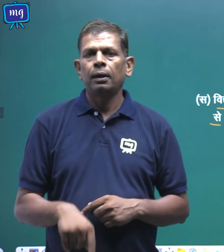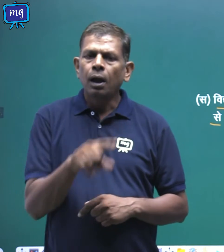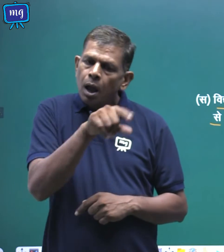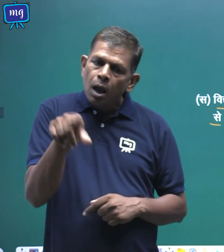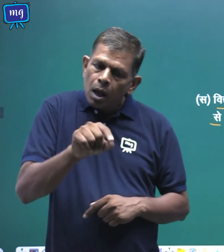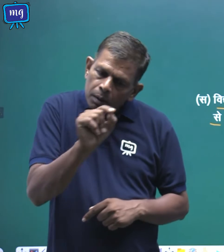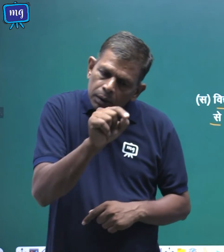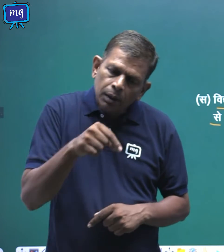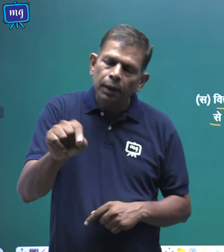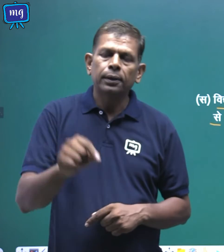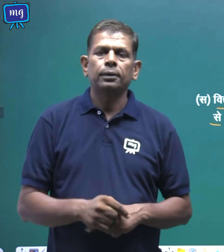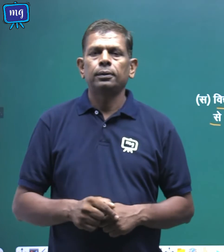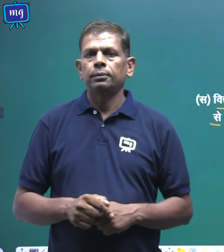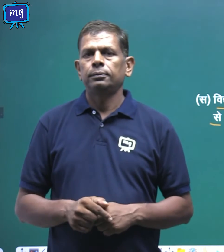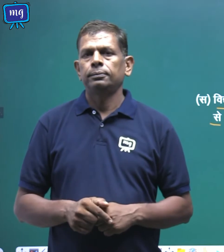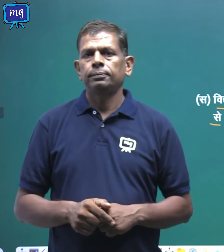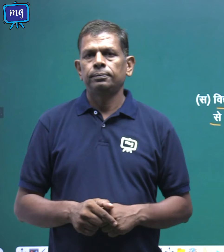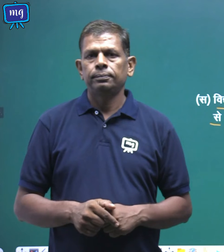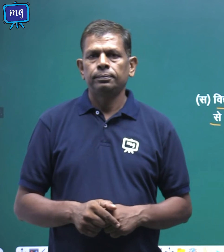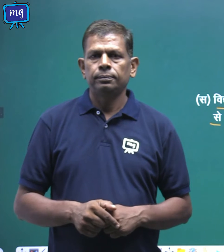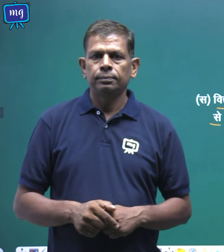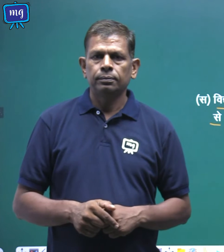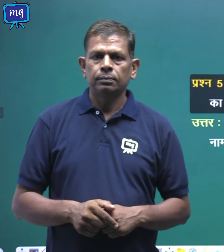पर निशान लगाएंगे।